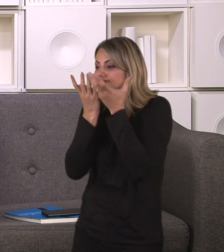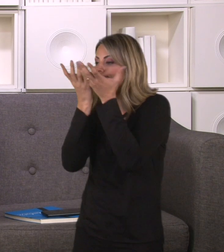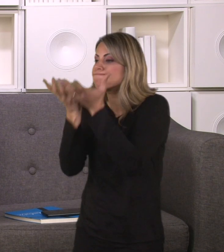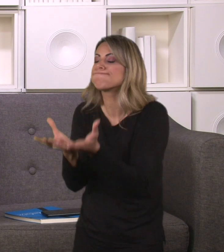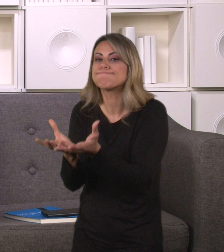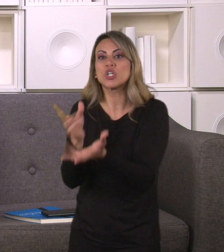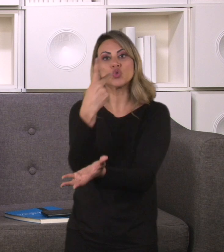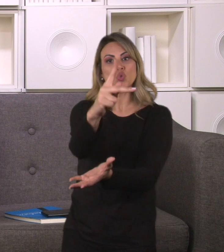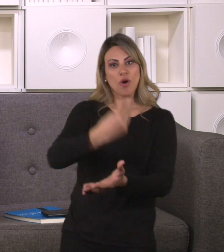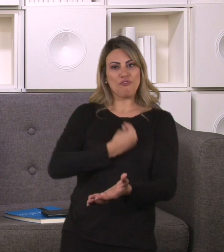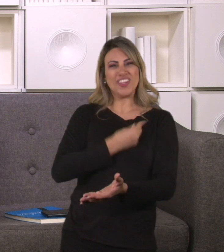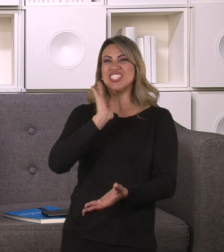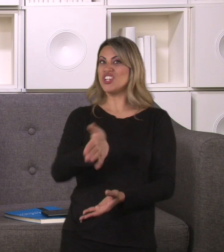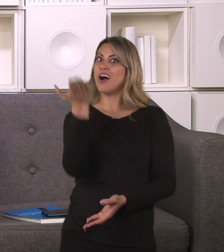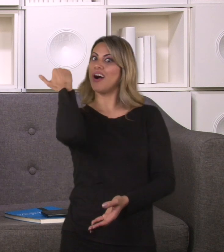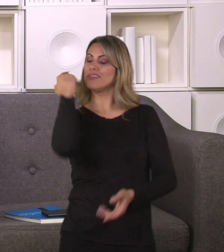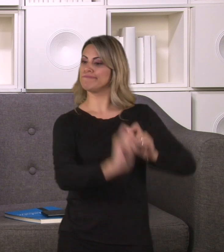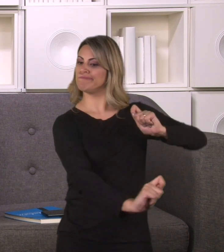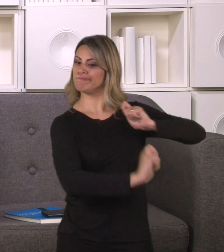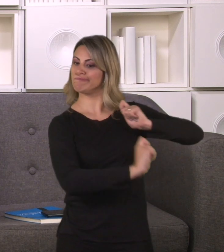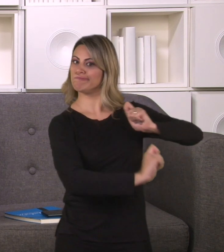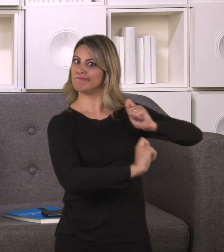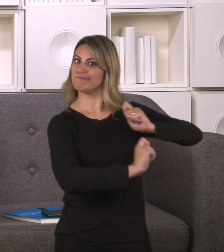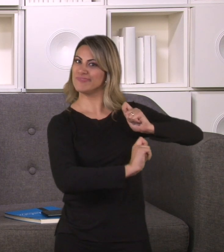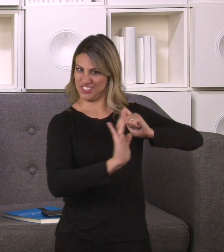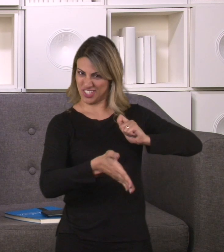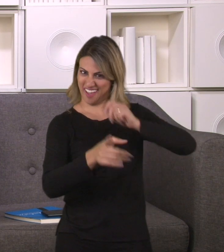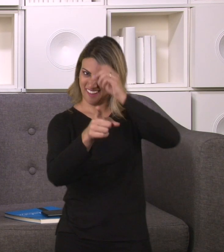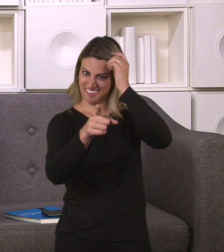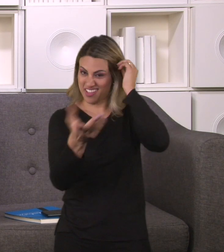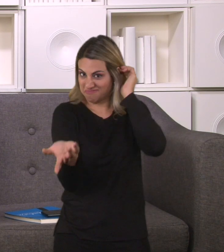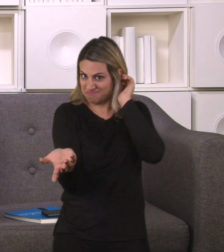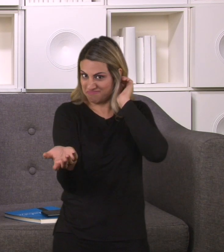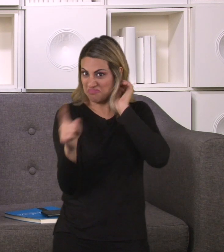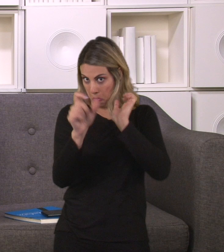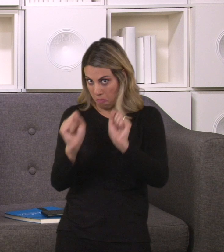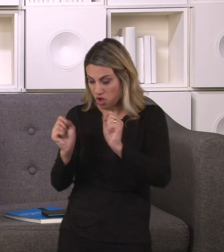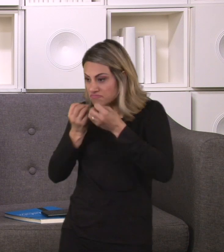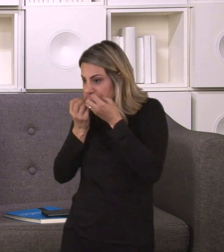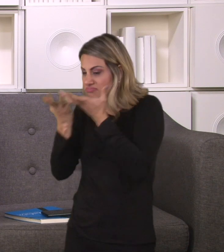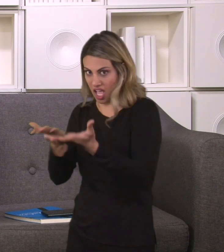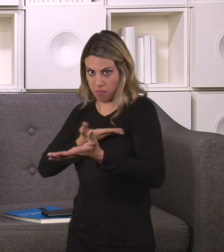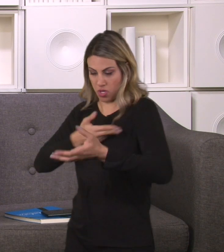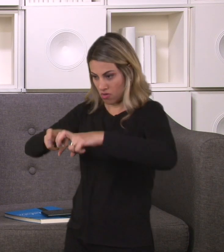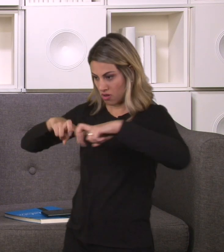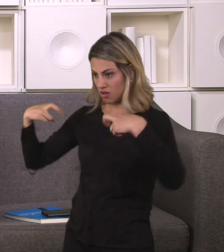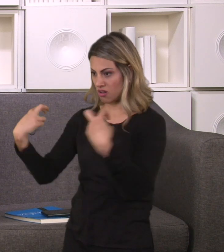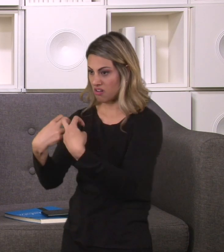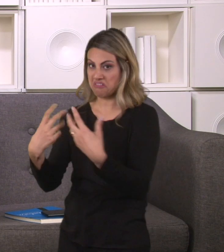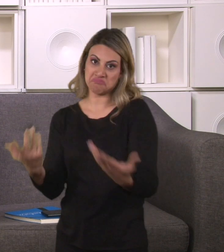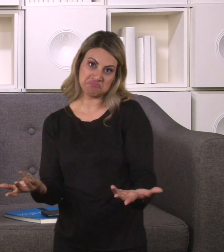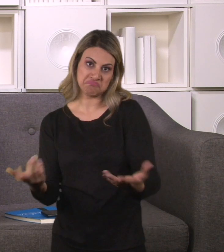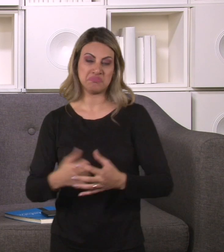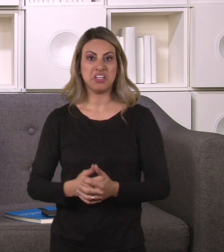alguma história de tentação que você viveu recentemente, ou talvez até, se você pudesse compartilhar